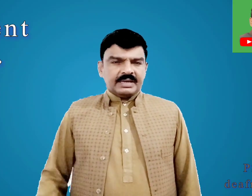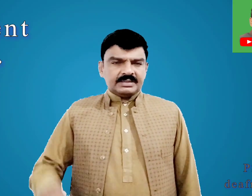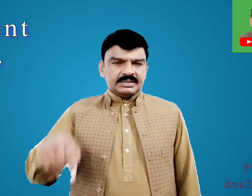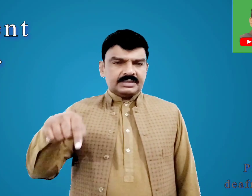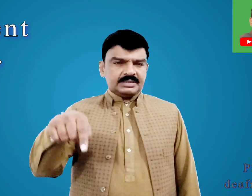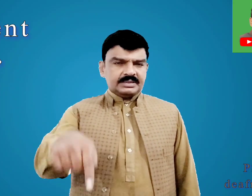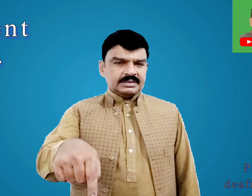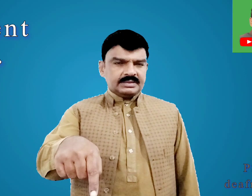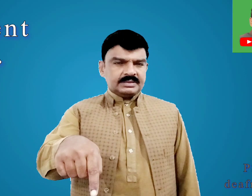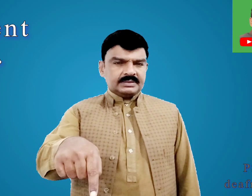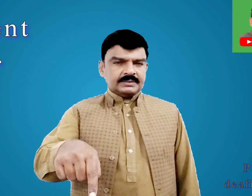प्रेजेंट